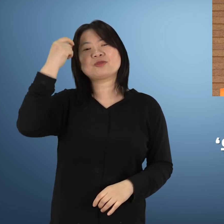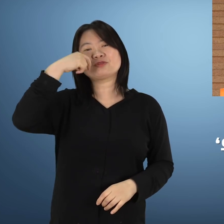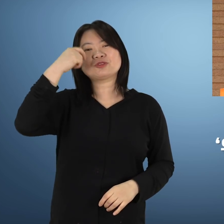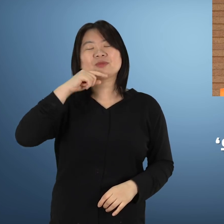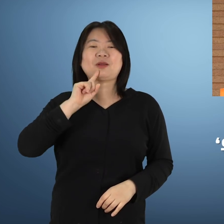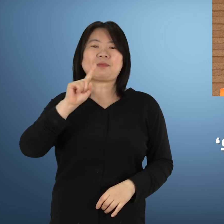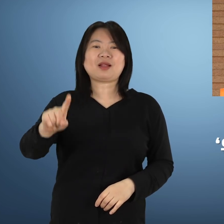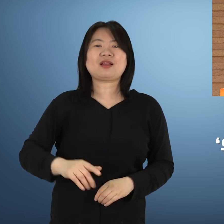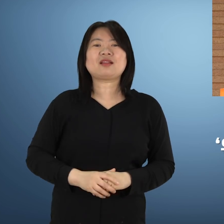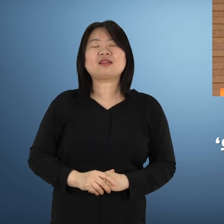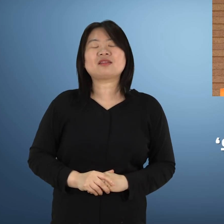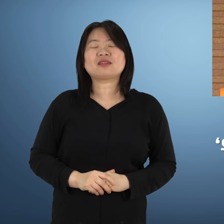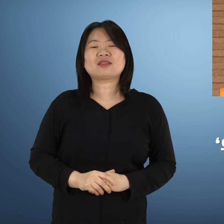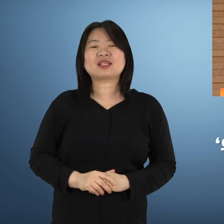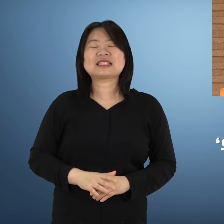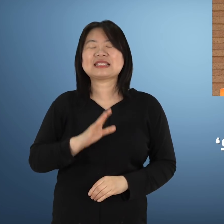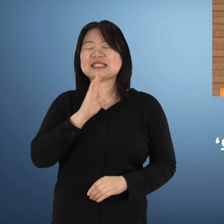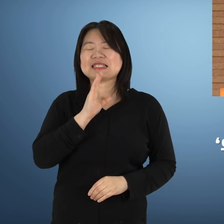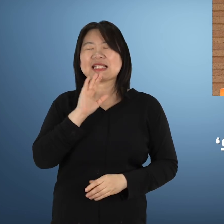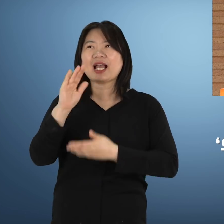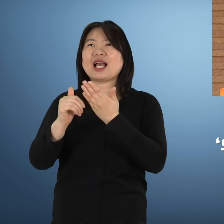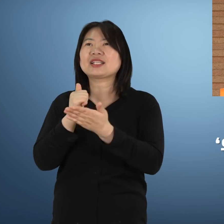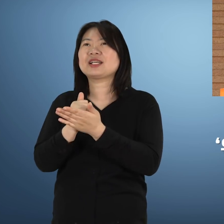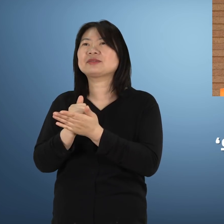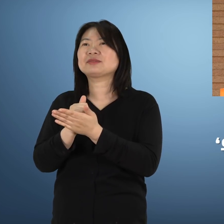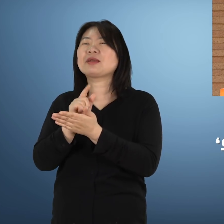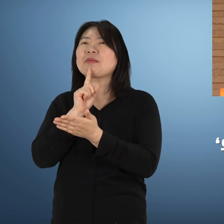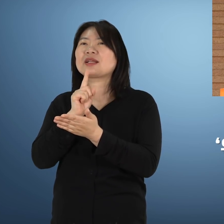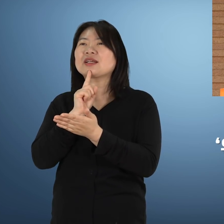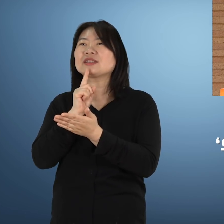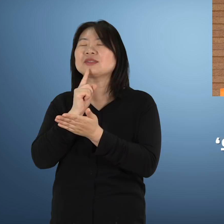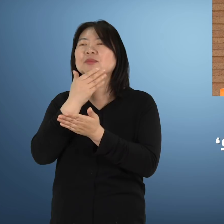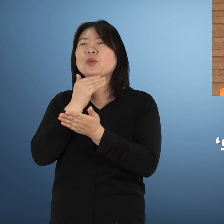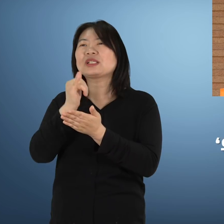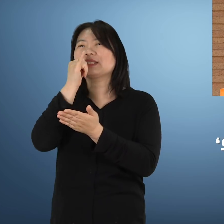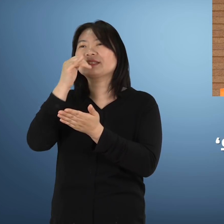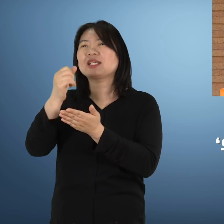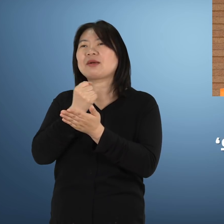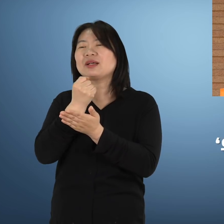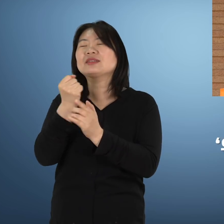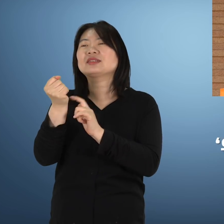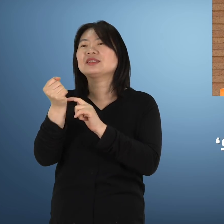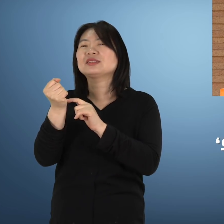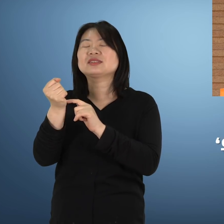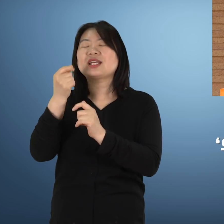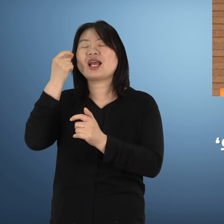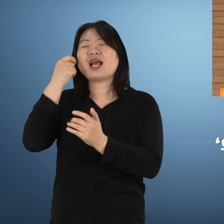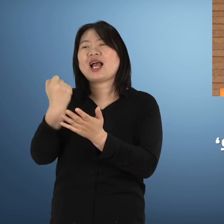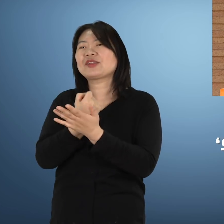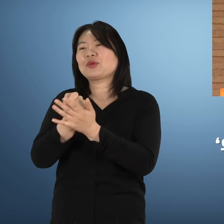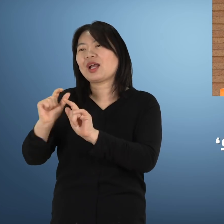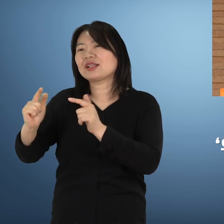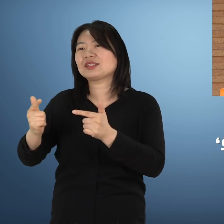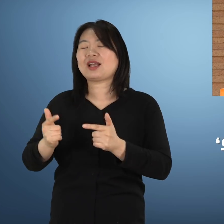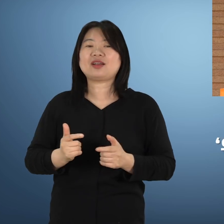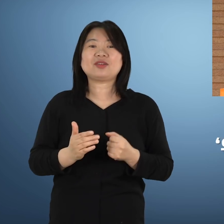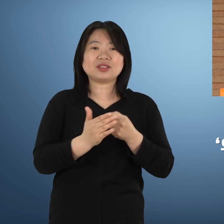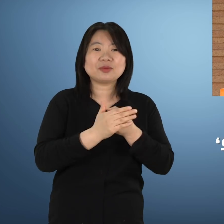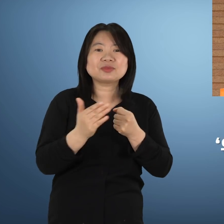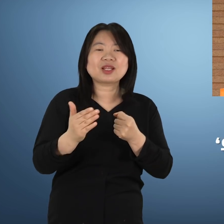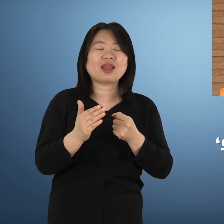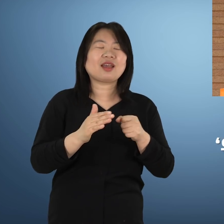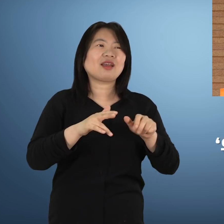애통이라고 얘기하는 거죠. 이렇게 토마스 왓슨이라는 분이 이 세상에는 눈물은 눈물인데